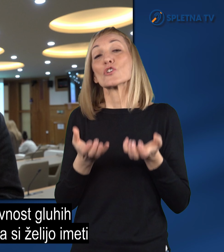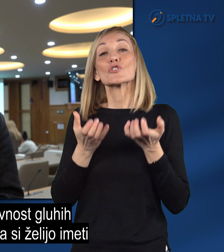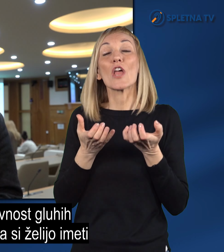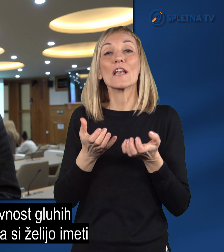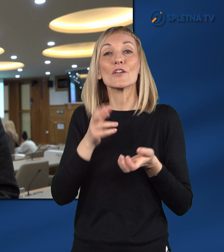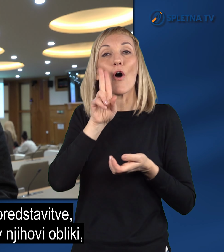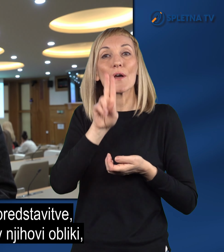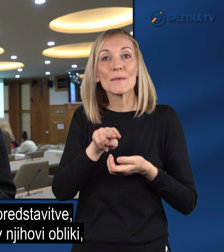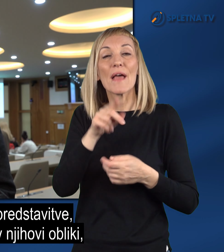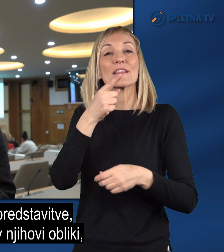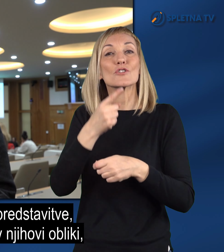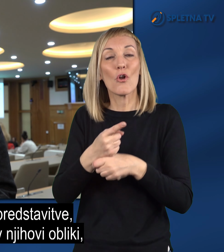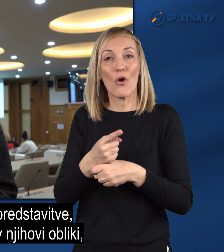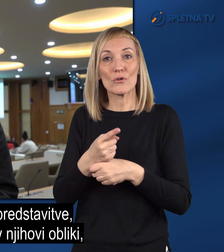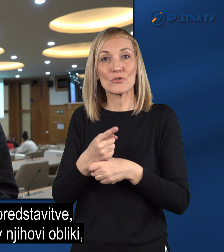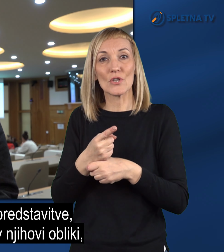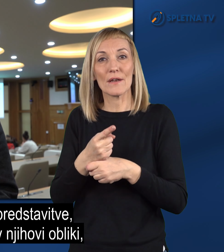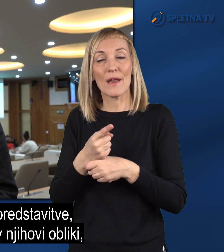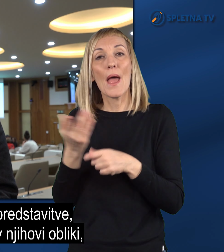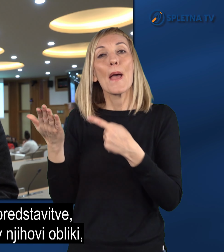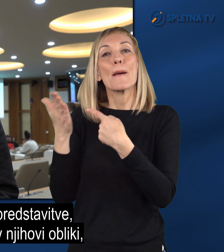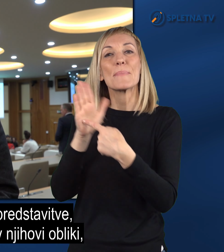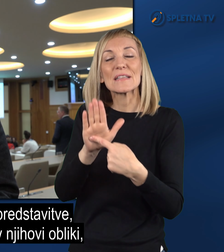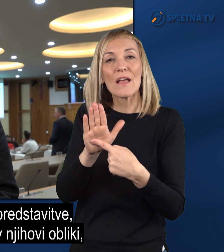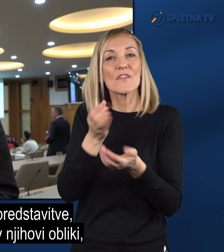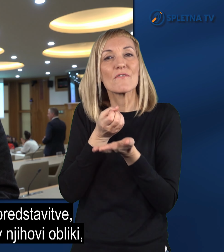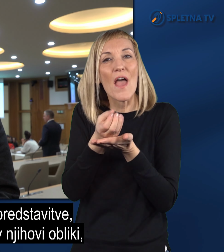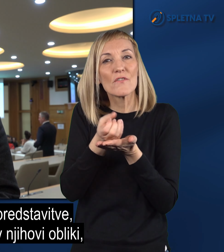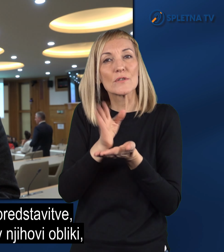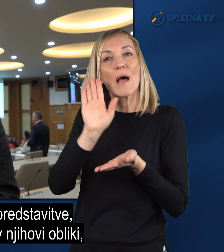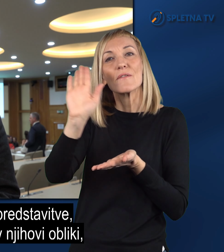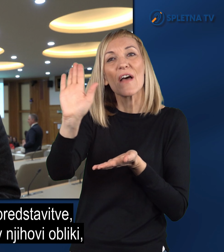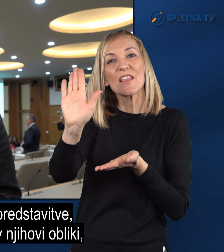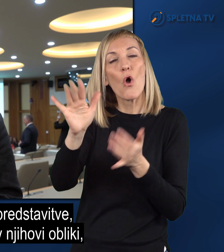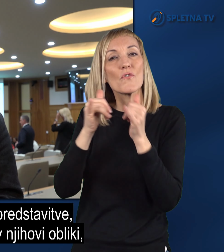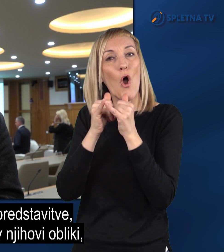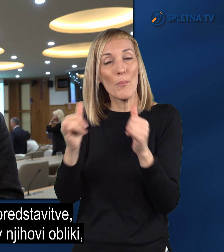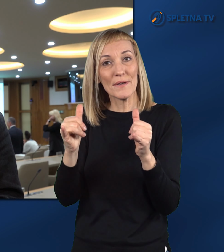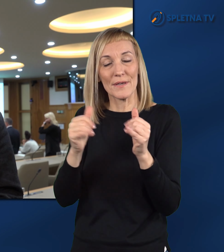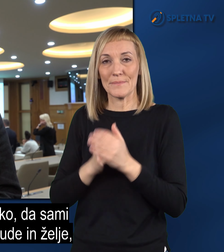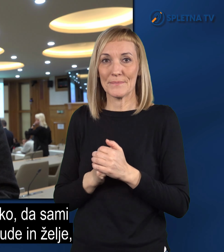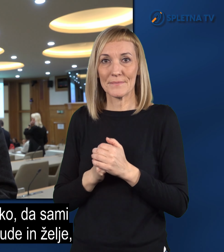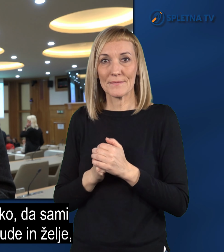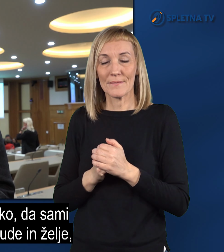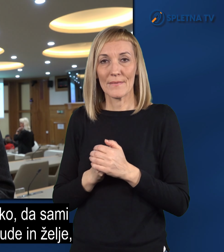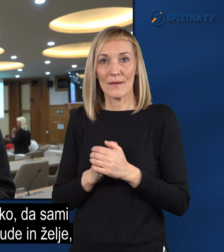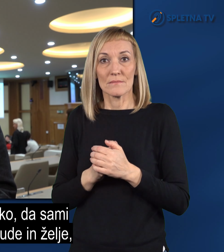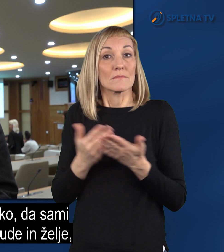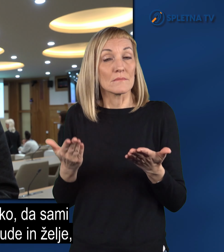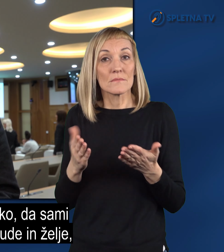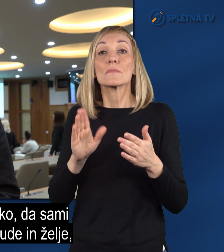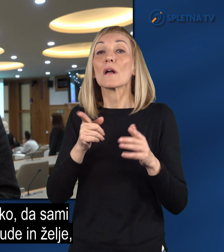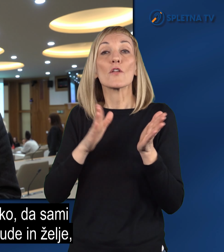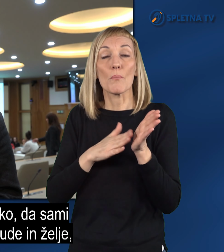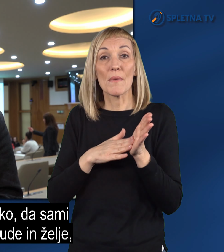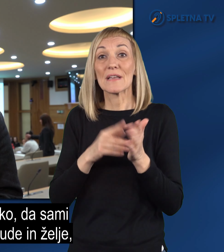želijo imeti določene predstavitve informacij v njihovi obliki. In sicer tako,